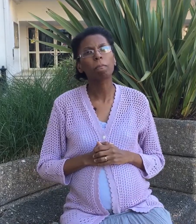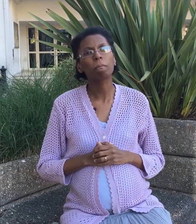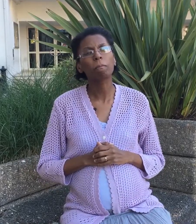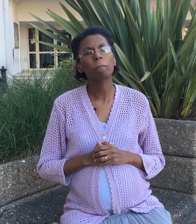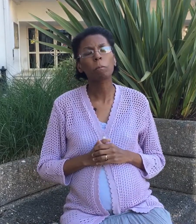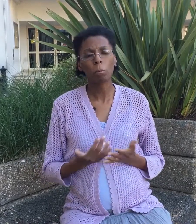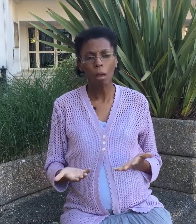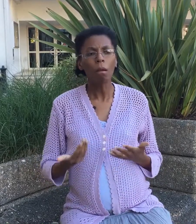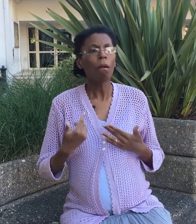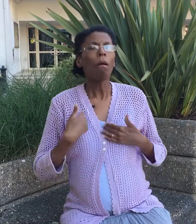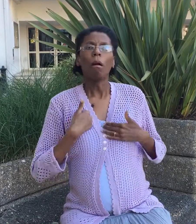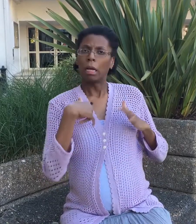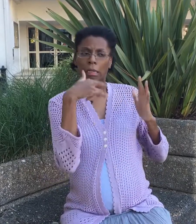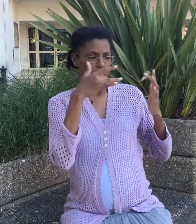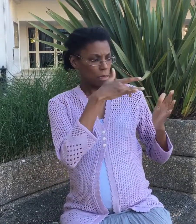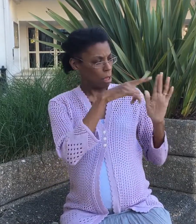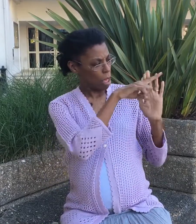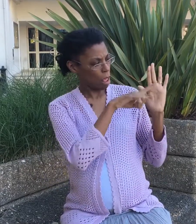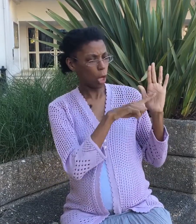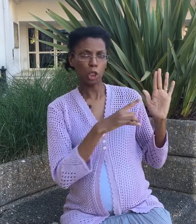Y a-t-il contradiction